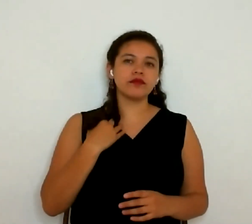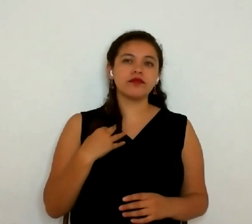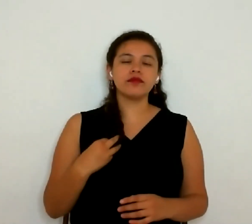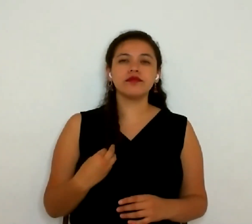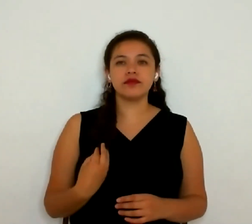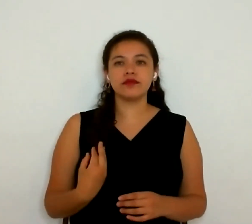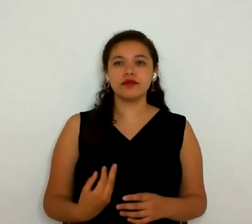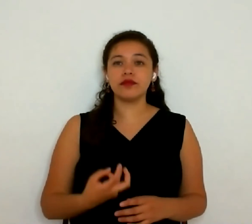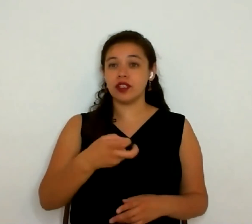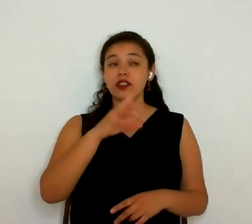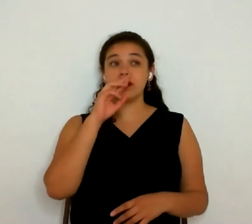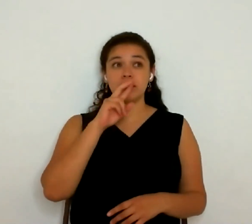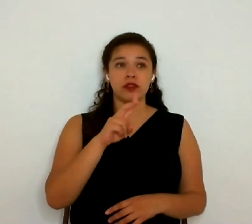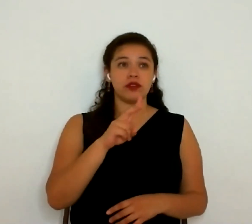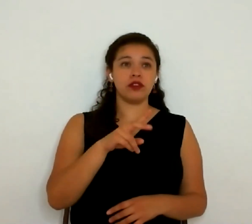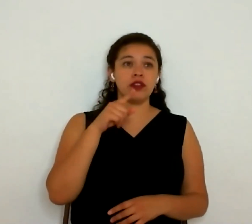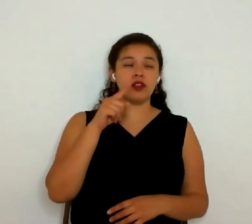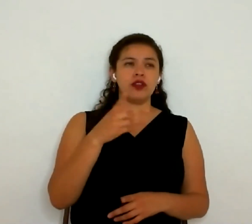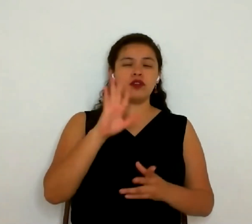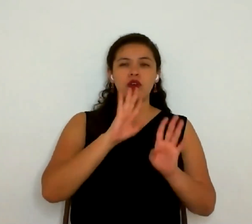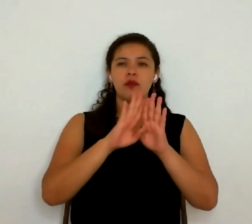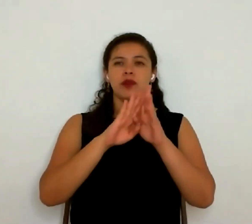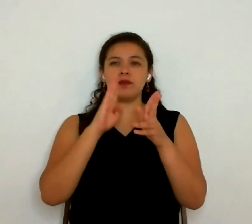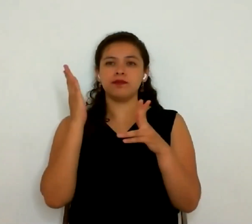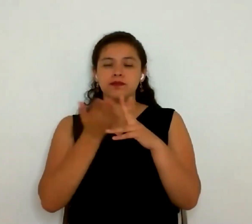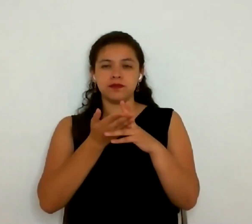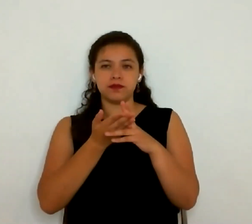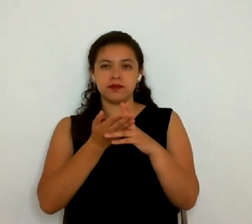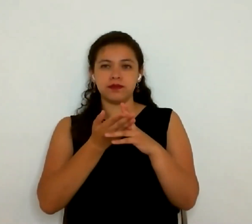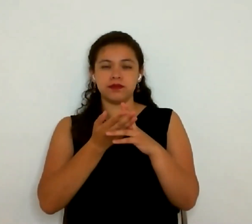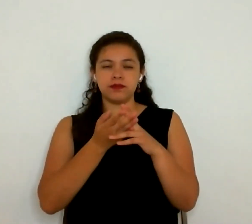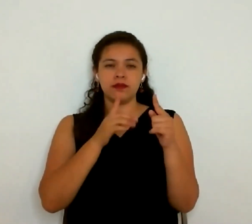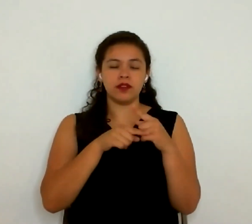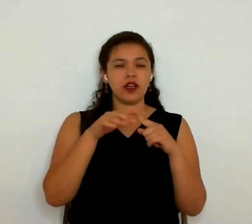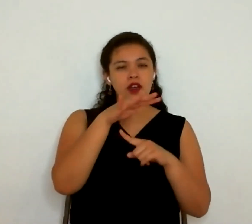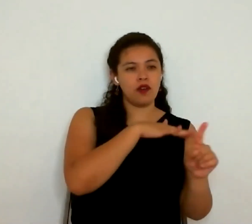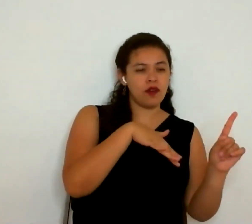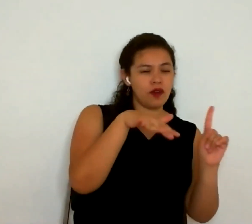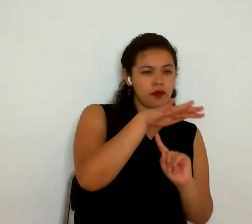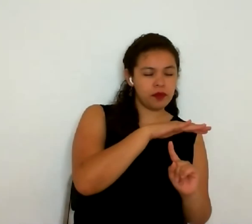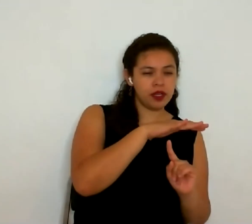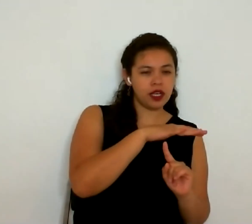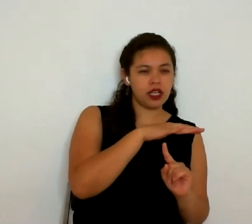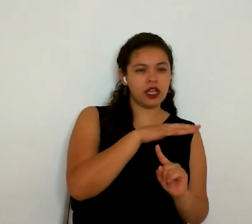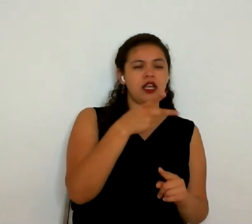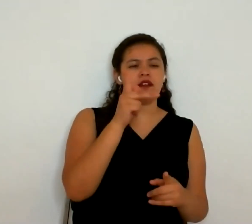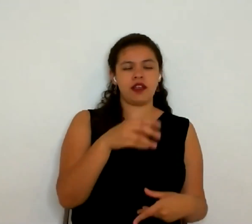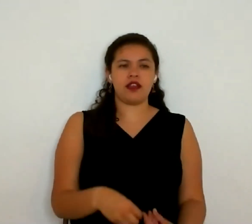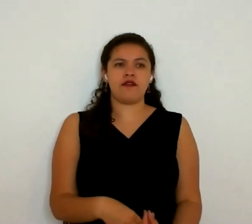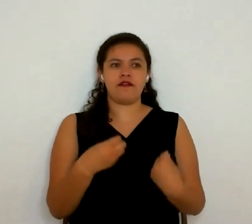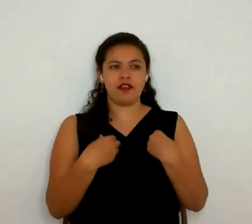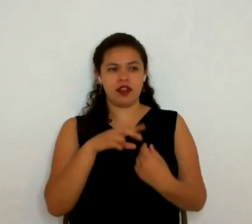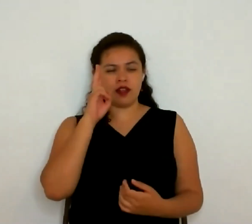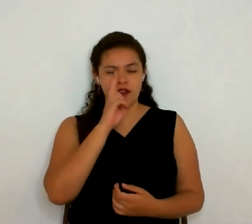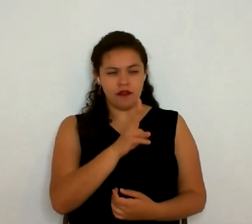es lo ideal porque tú estás en el medio estás en el entorno familiar ves cómo viven toda